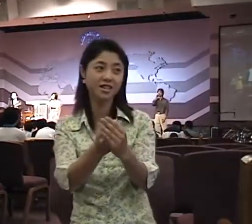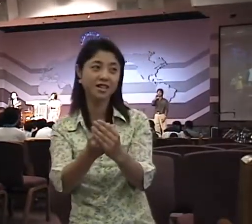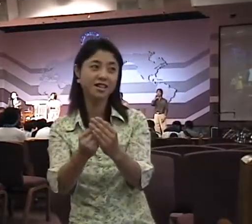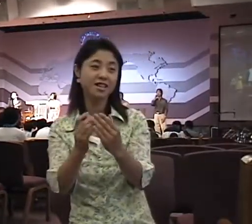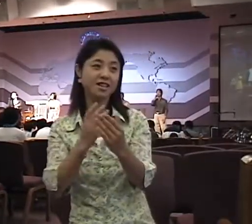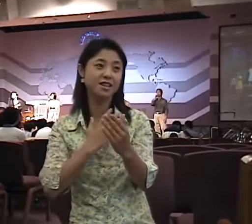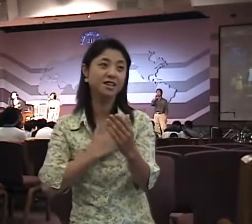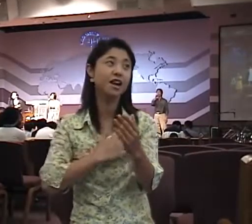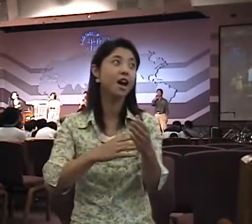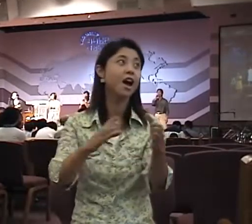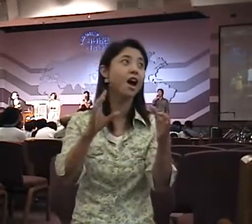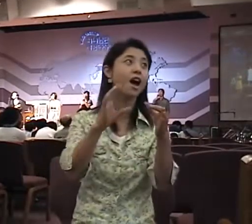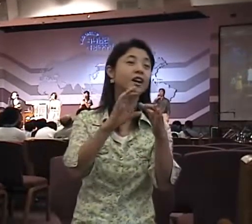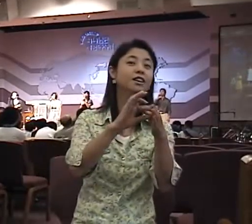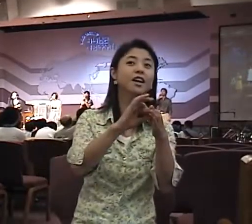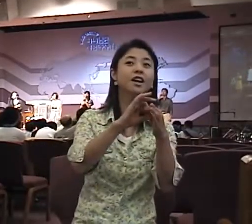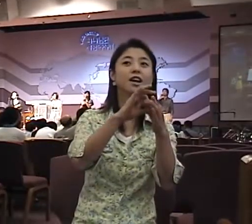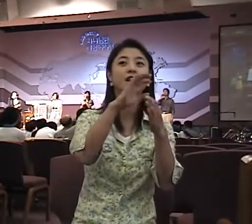완전하신